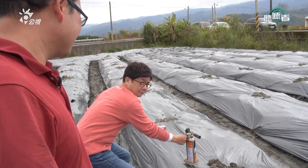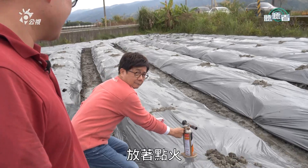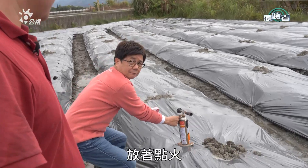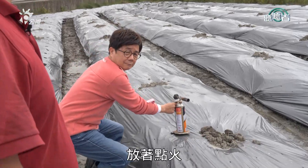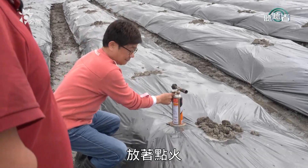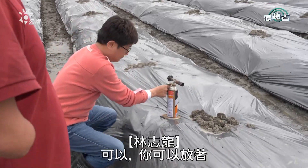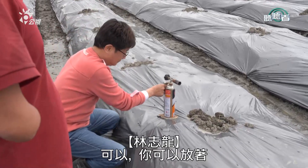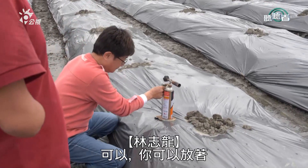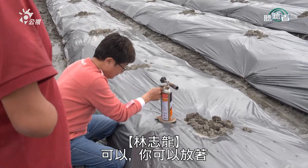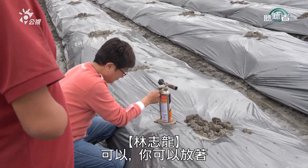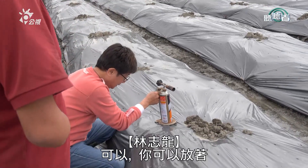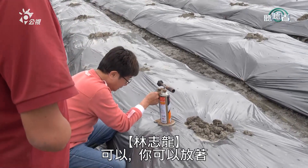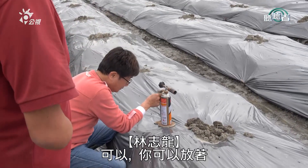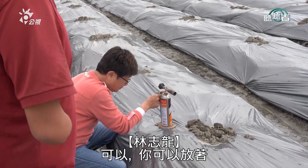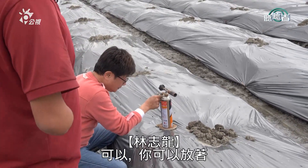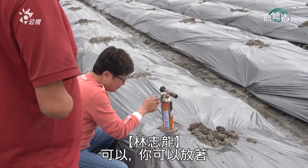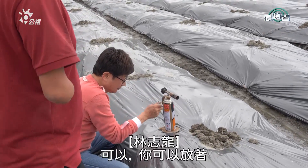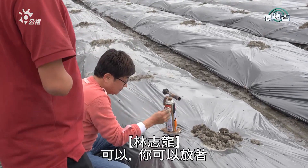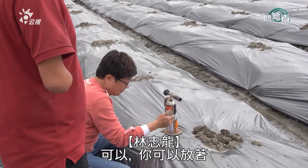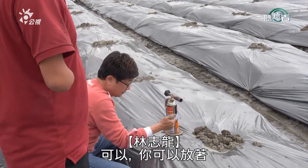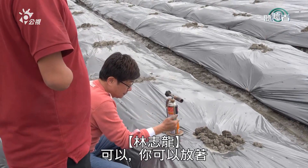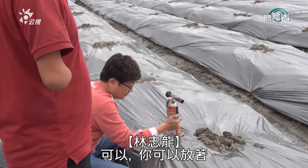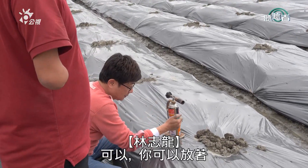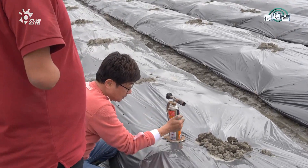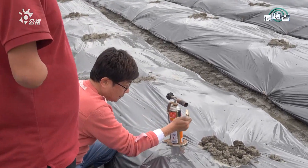手。 放着点火啊。 可以，你再放着。